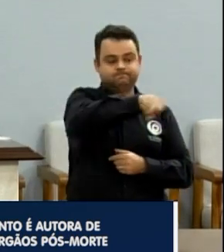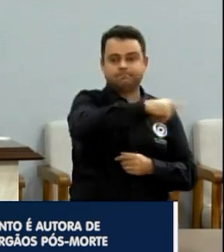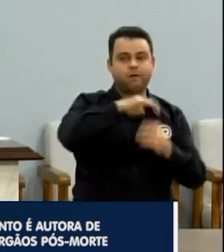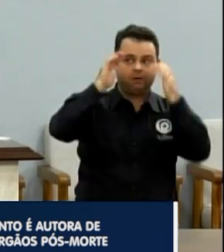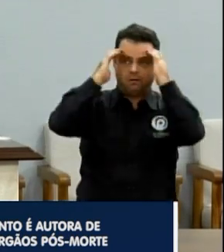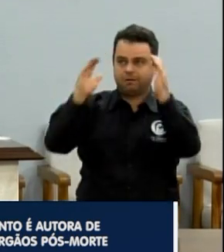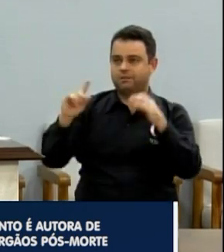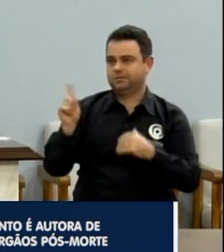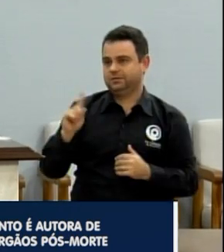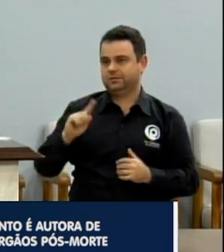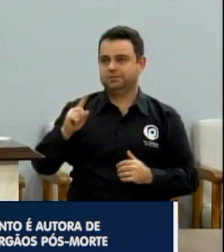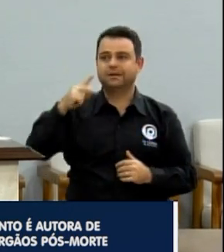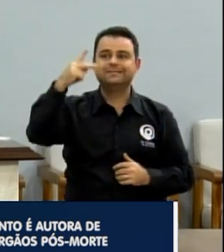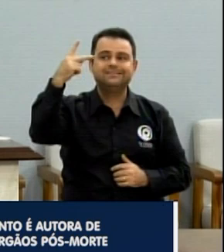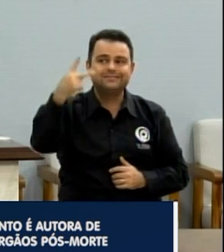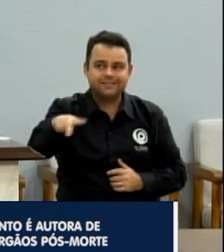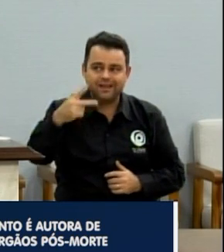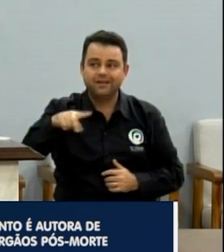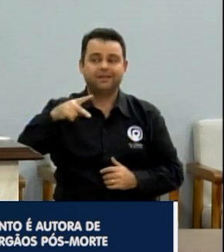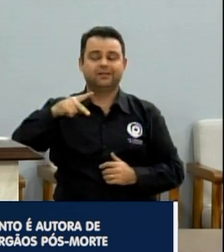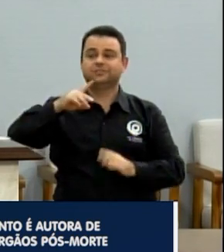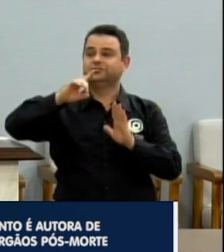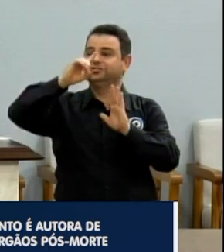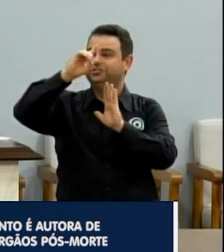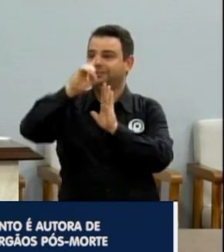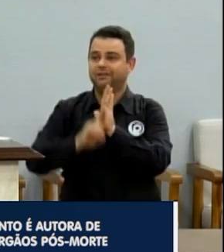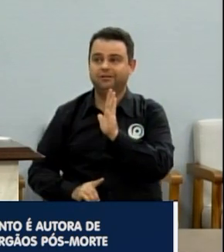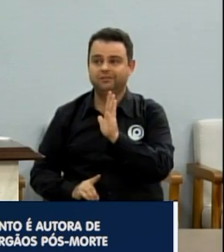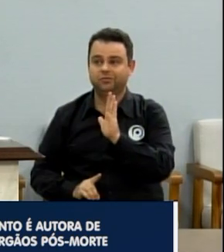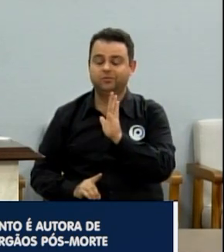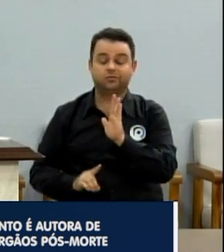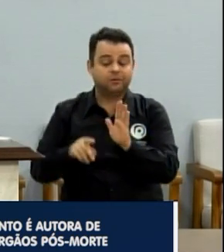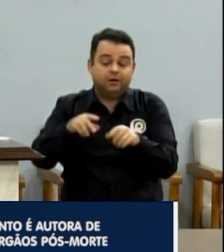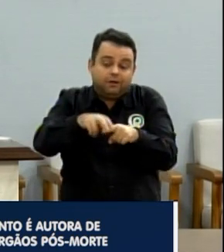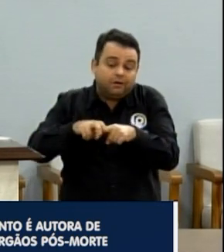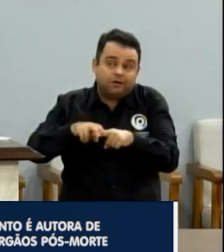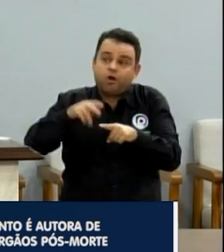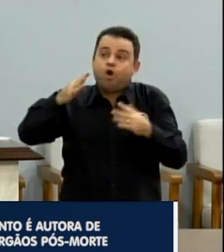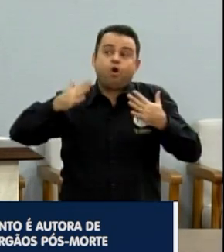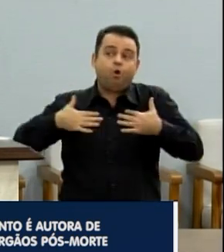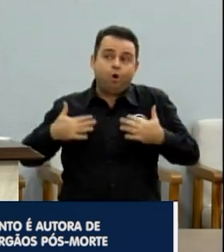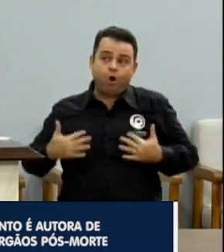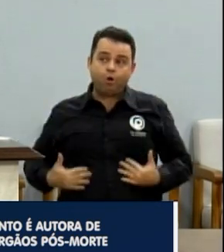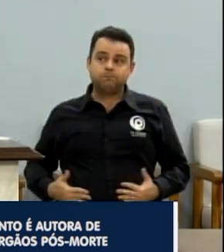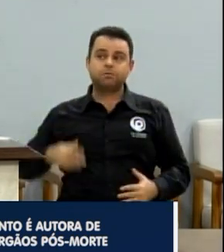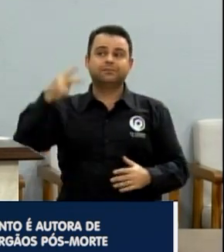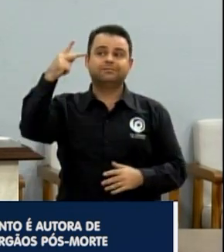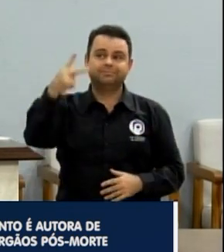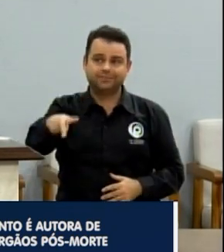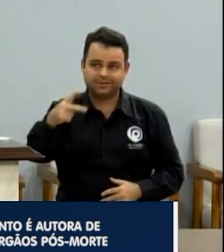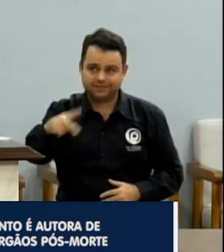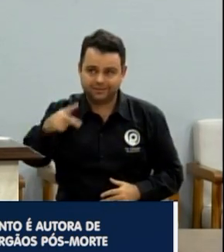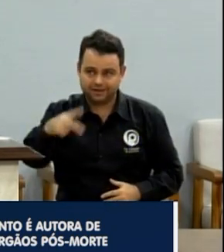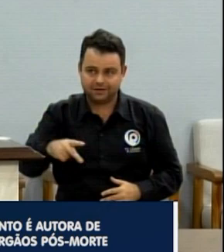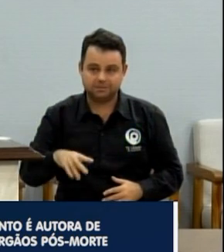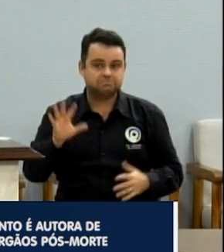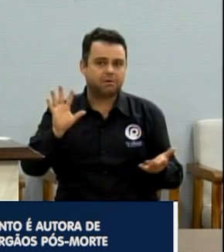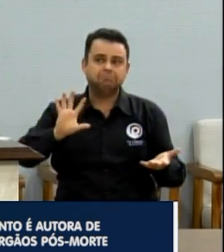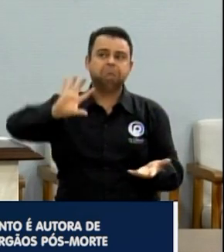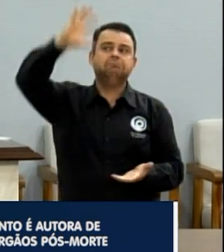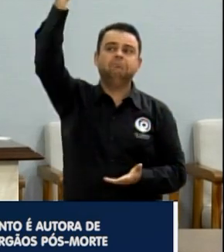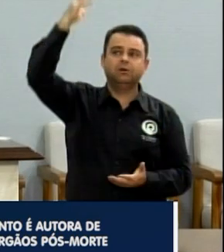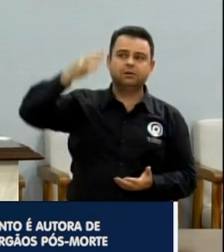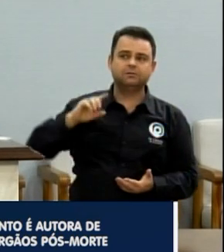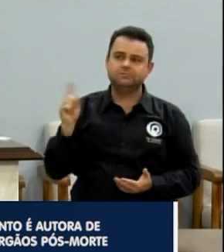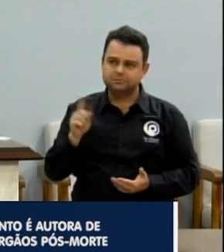tão intrínseco ao ser humano, como o direito ao próprio corpo. Mas tudo isso não é o acaso. Há todo